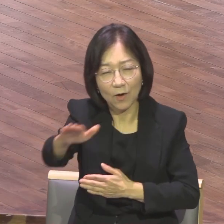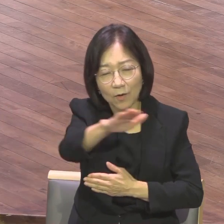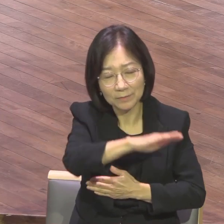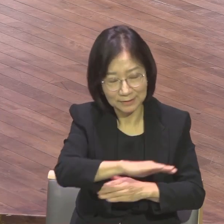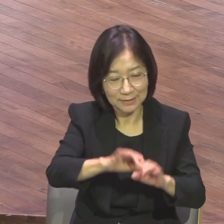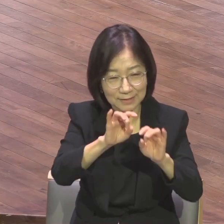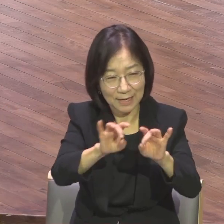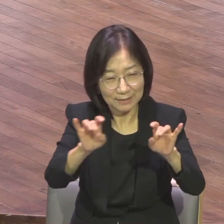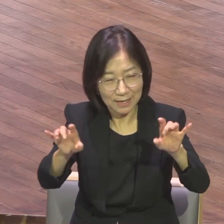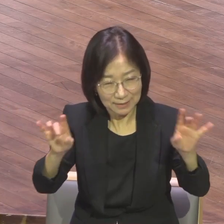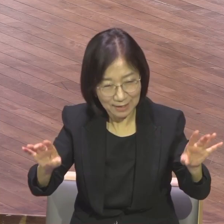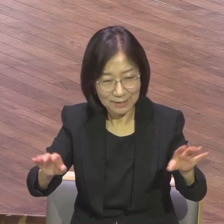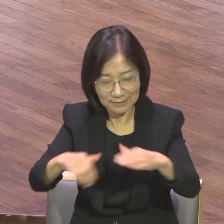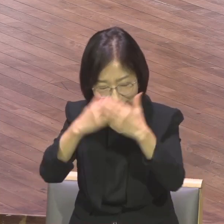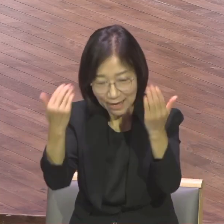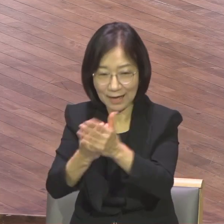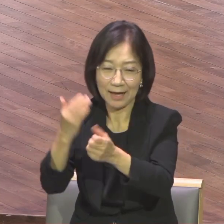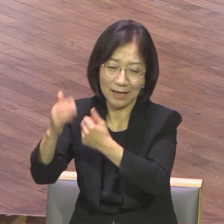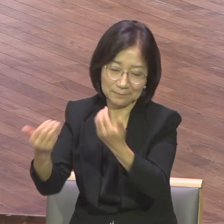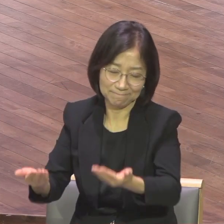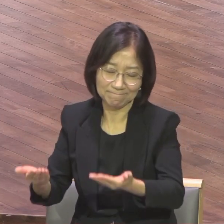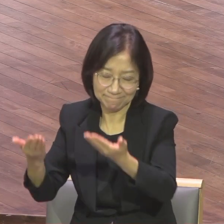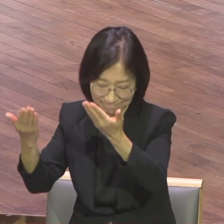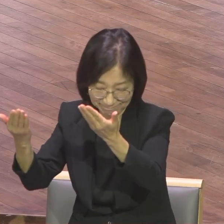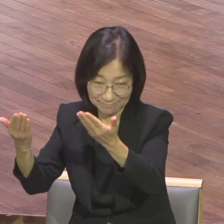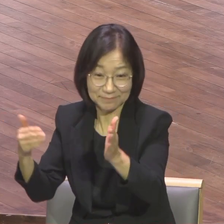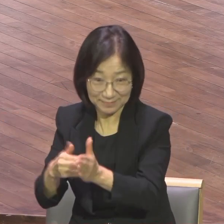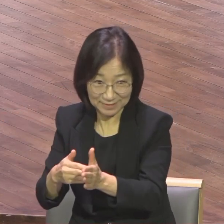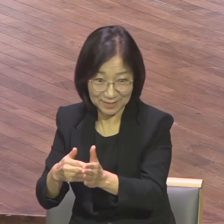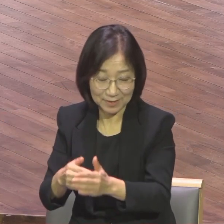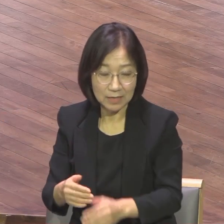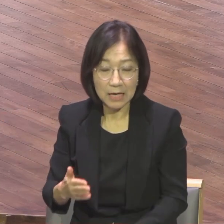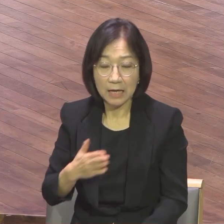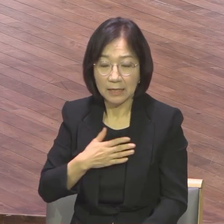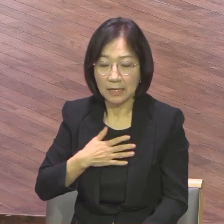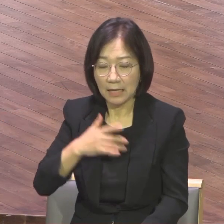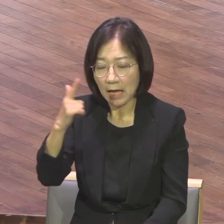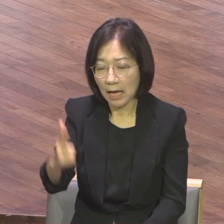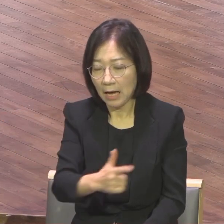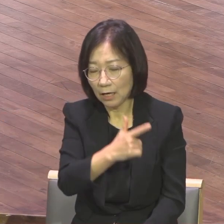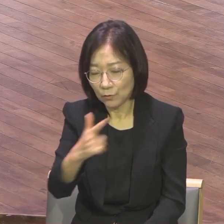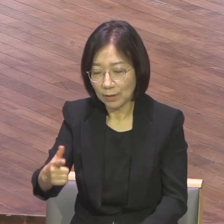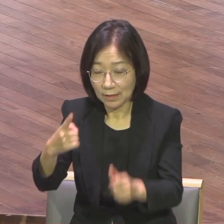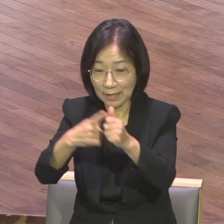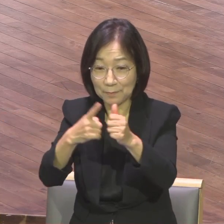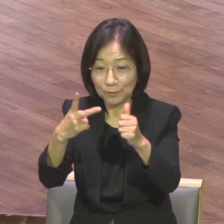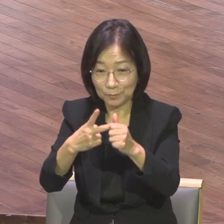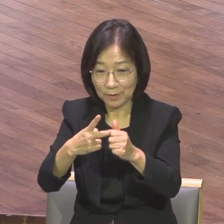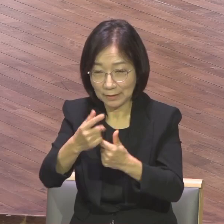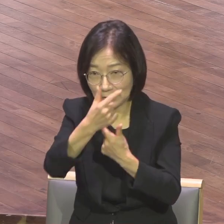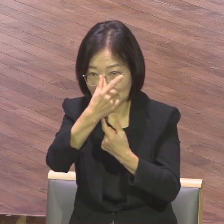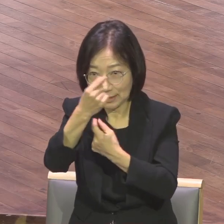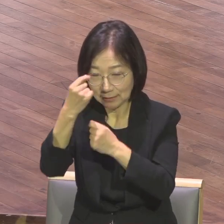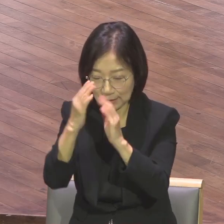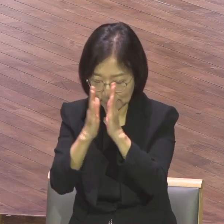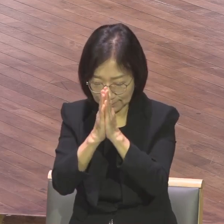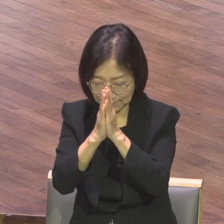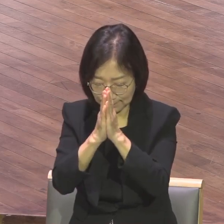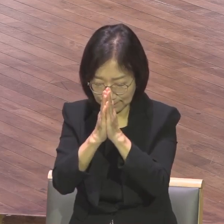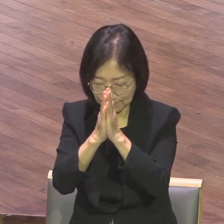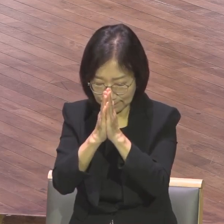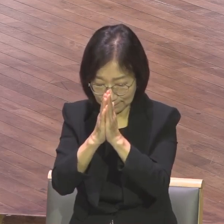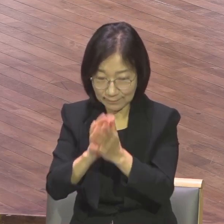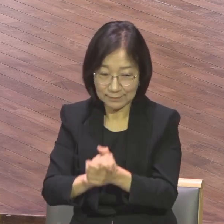매일 합니다. 매일 하루에 두 번씩 정식 기도합니다. 하나님 본당 헌당을